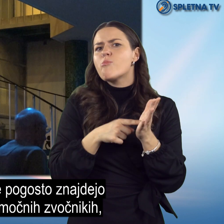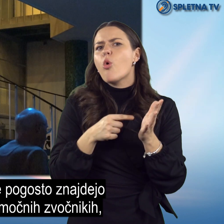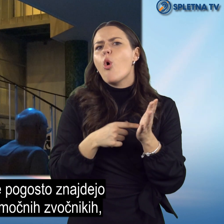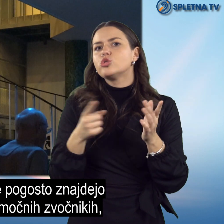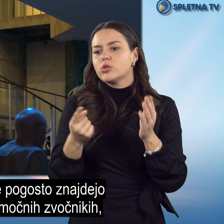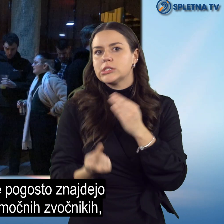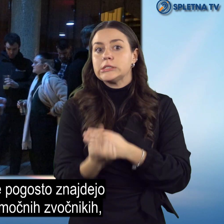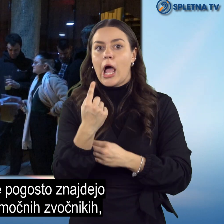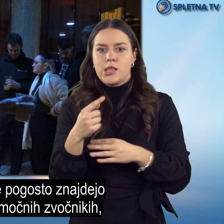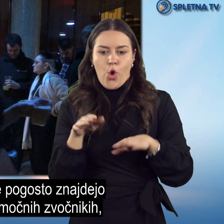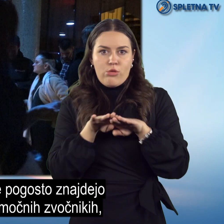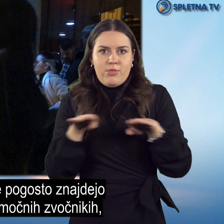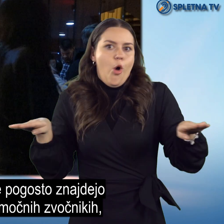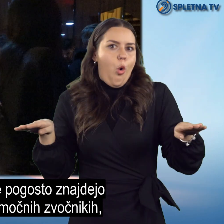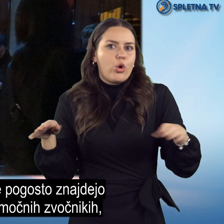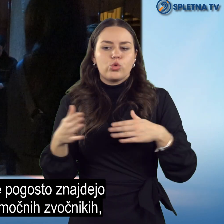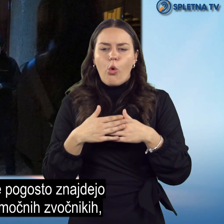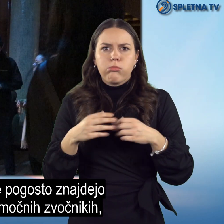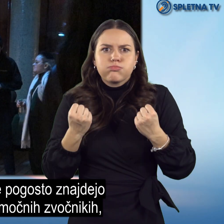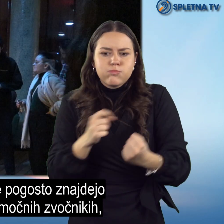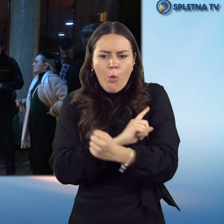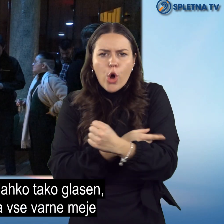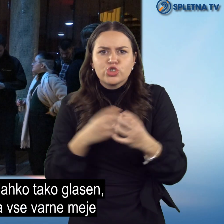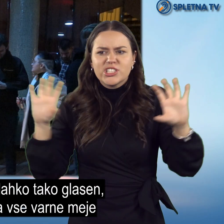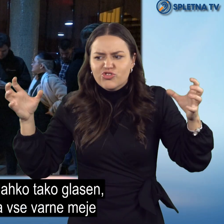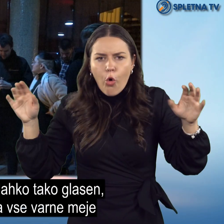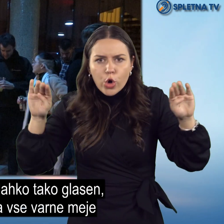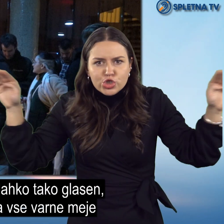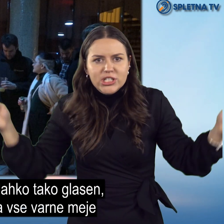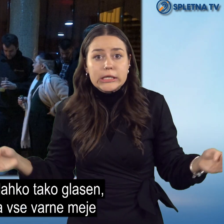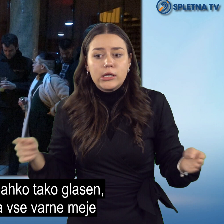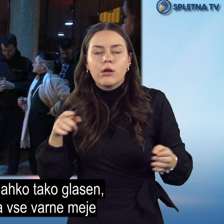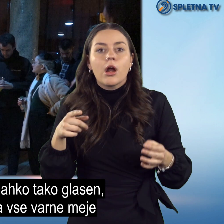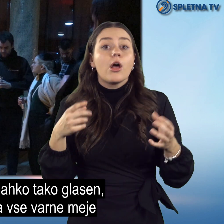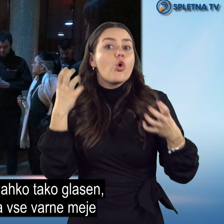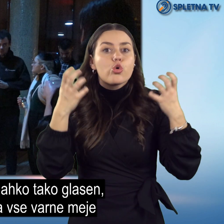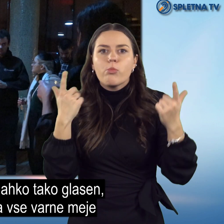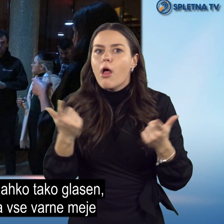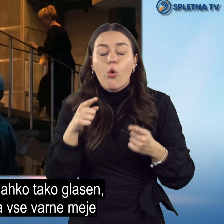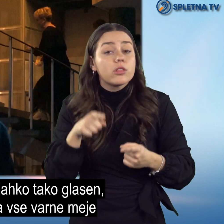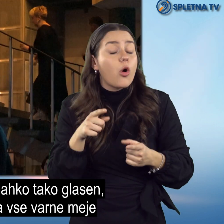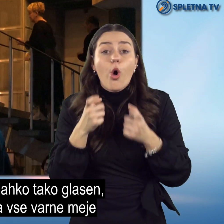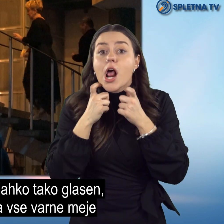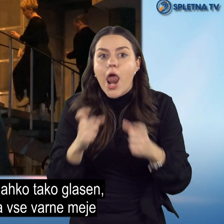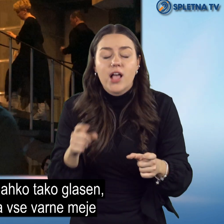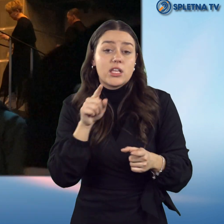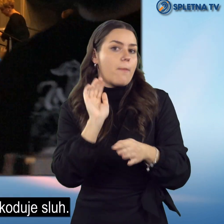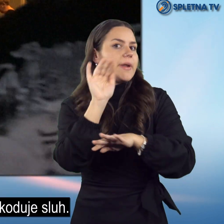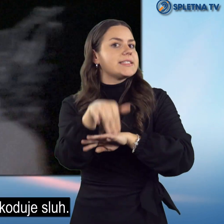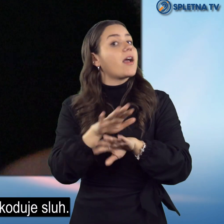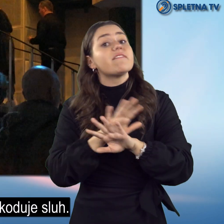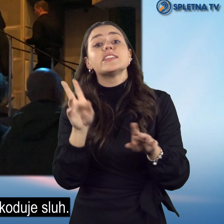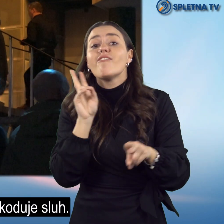Prav tako se pogosto znajdejo na odru ob močnih zvočnikih, kjer je hrup lahko tako glasen, da presega vse varne meje